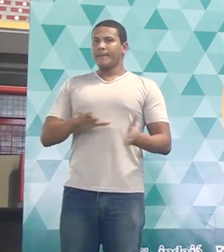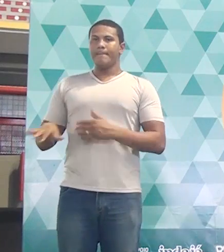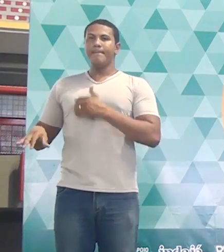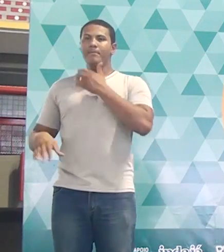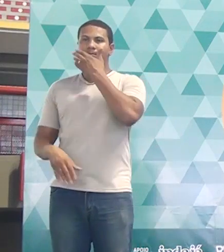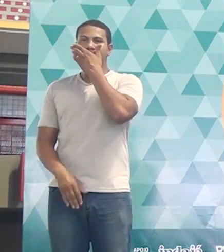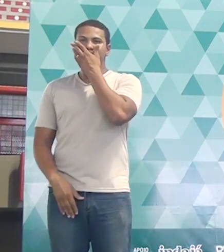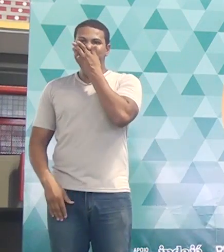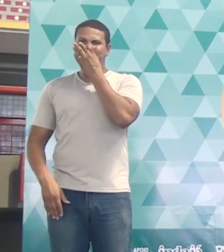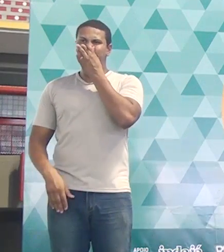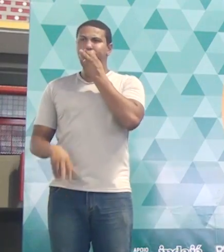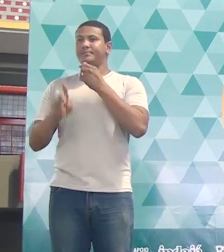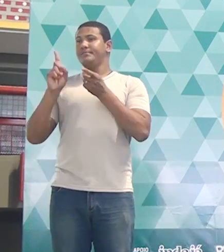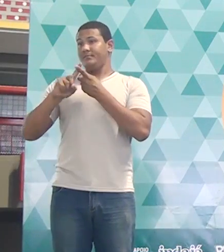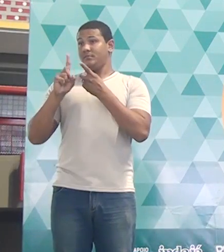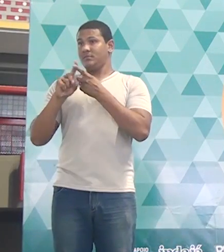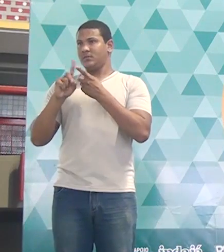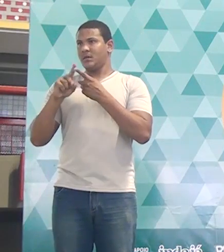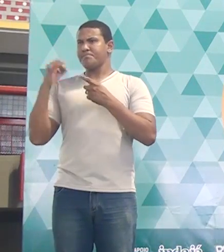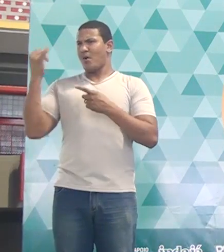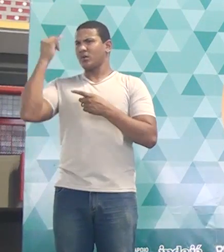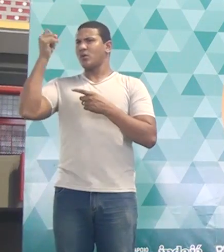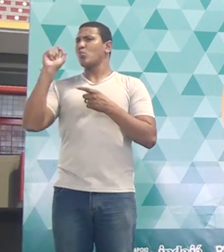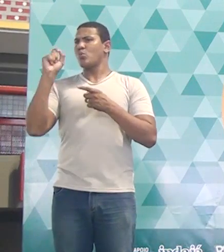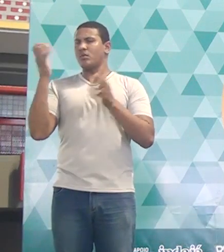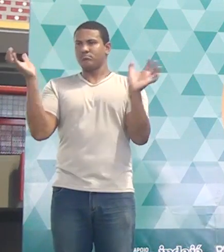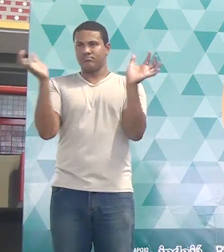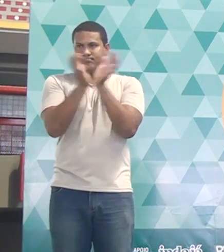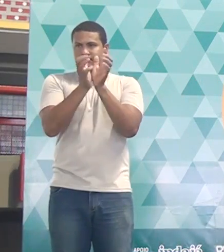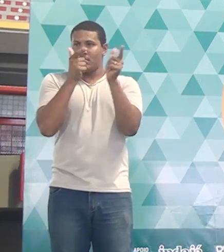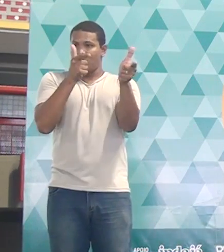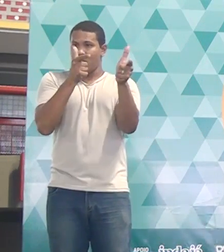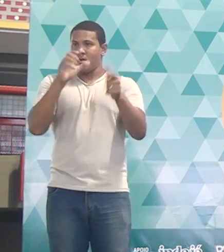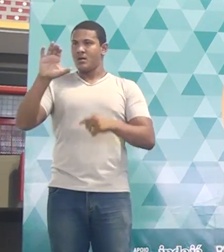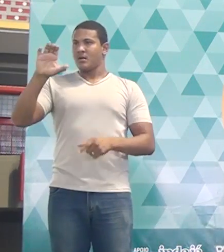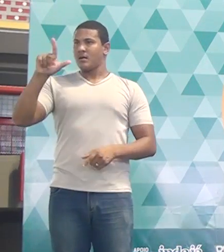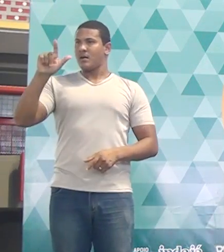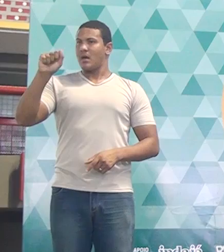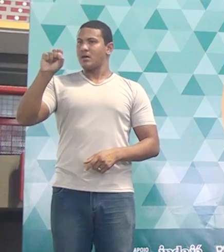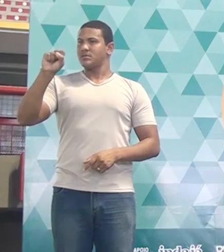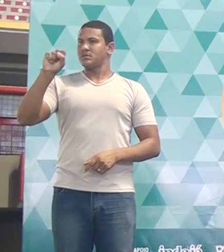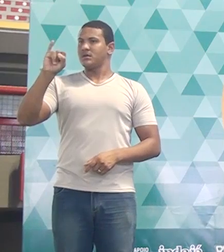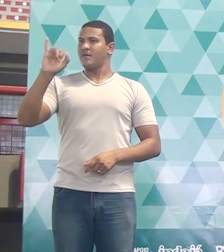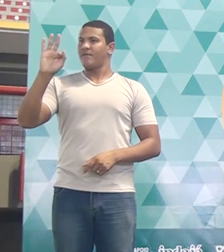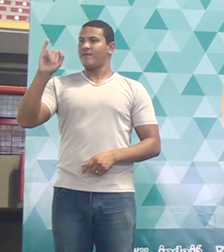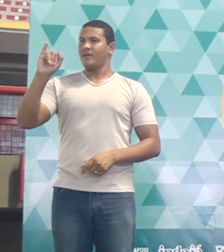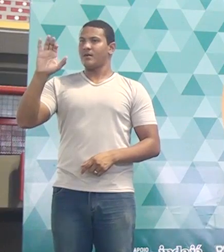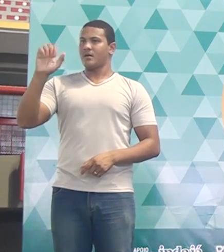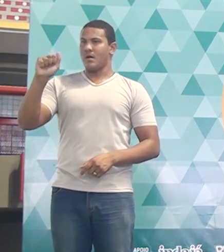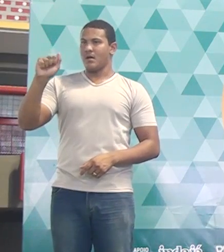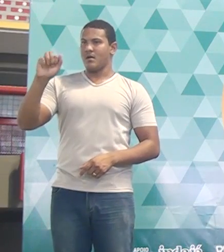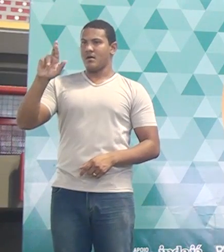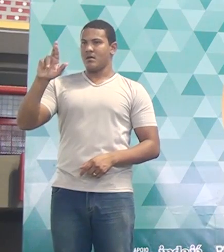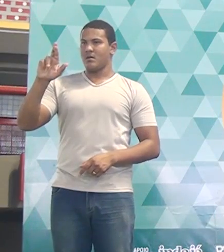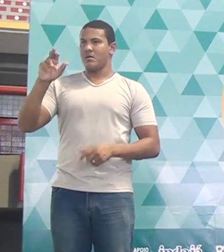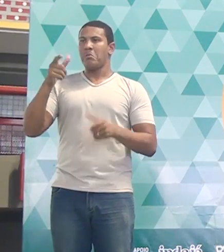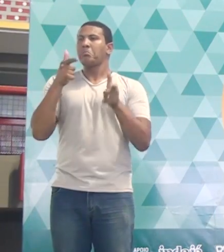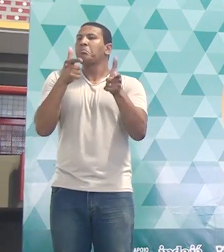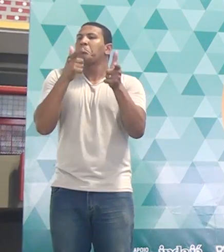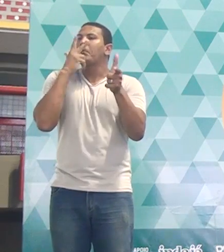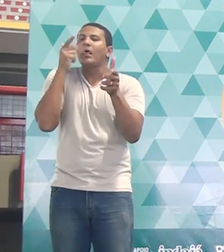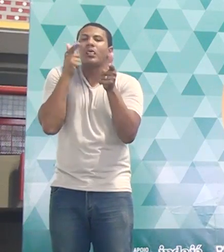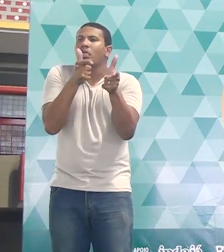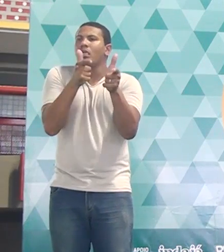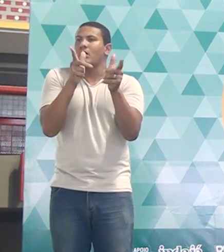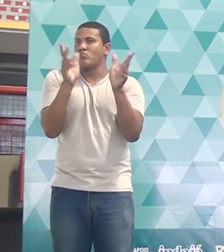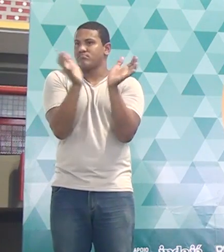para classificar um ácido, talvez seja o mais importante deles, é quanto à força. O ácido pode ser forte, fraco e